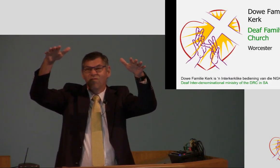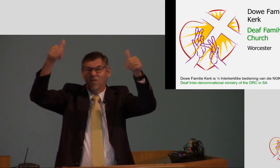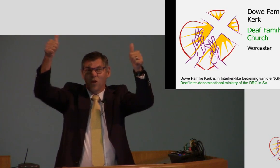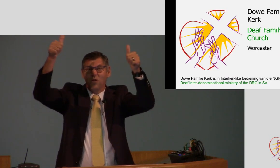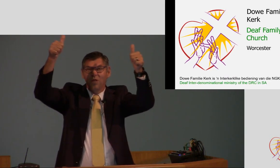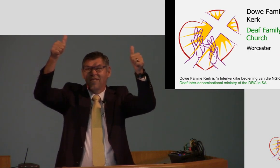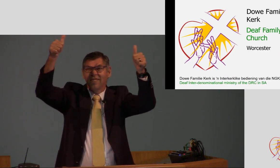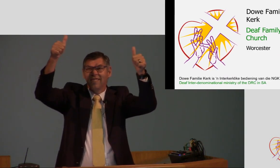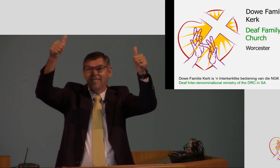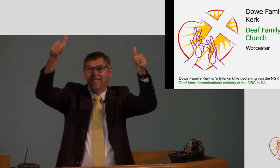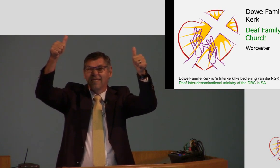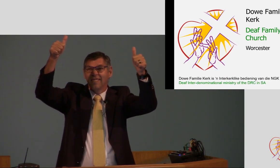Goed.